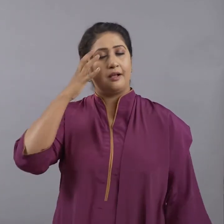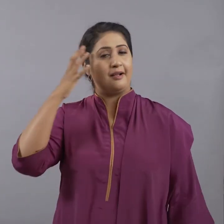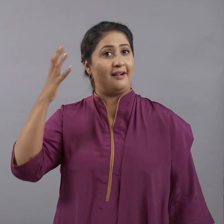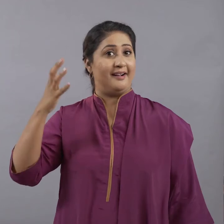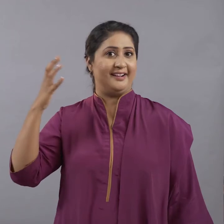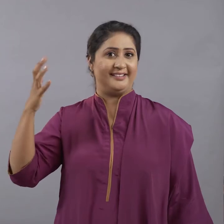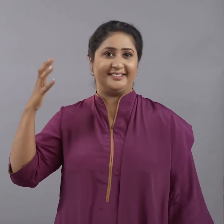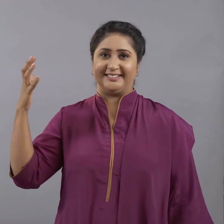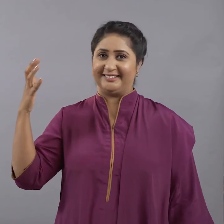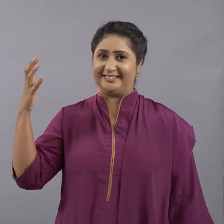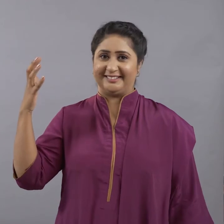कहानियां,